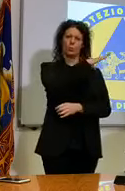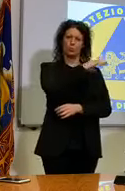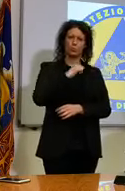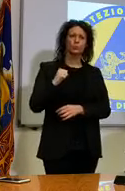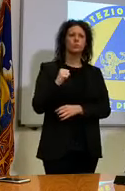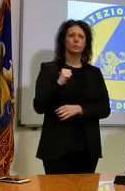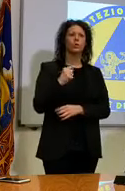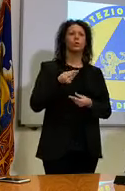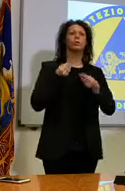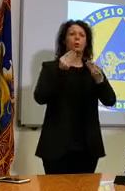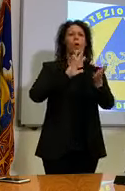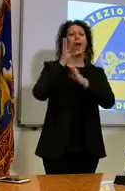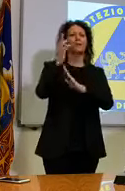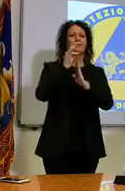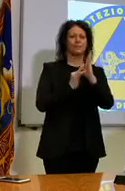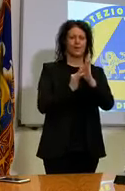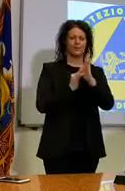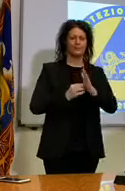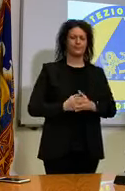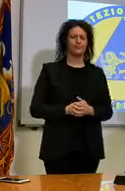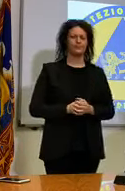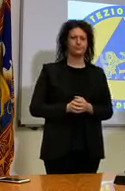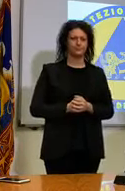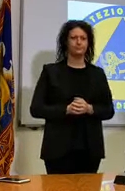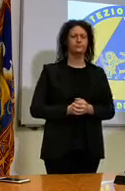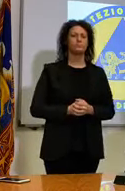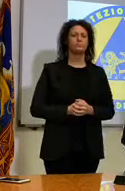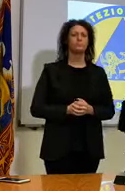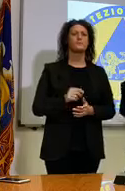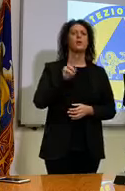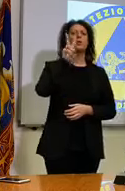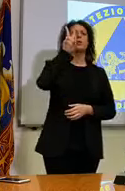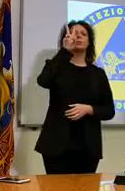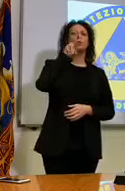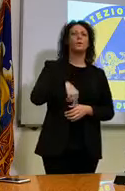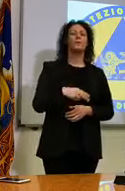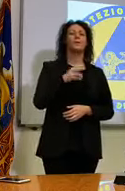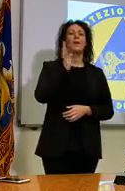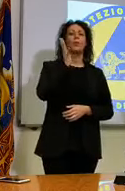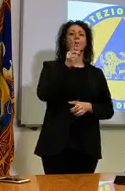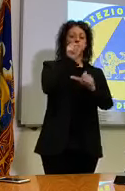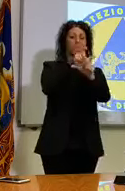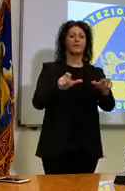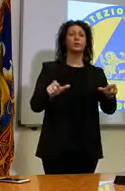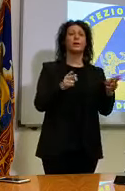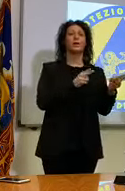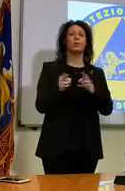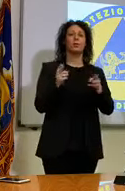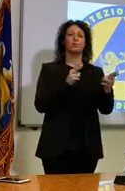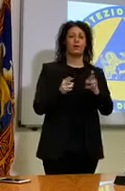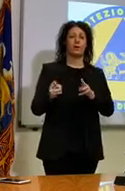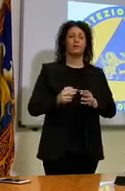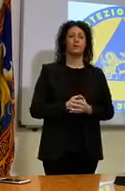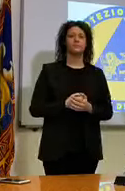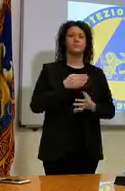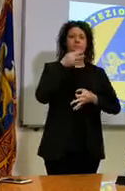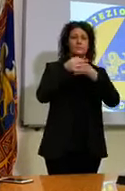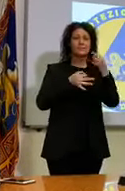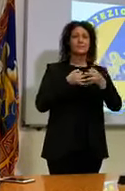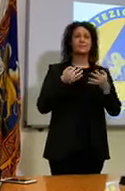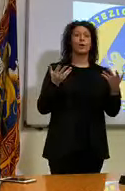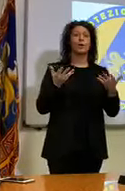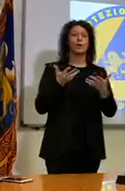anche due dati. Abbiamo 2015 ricoverati, sono esattamente 26